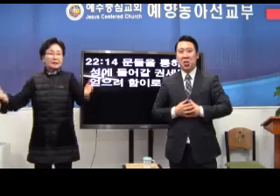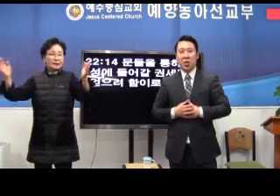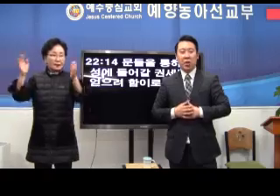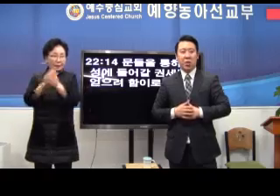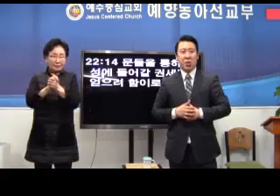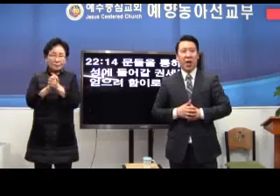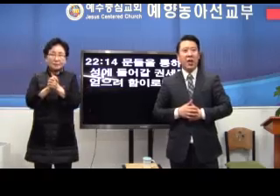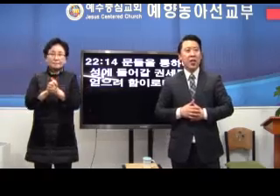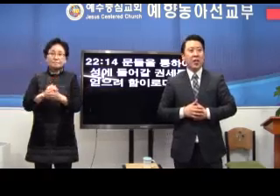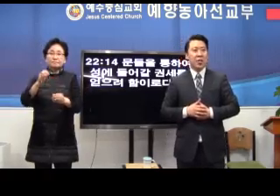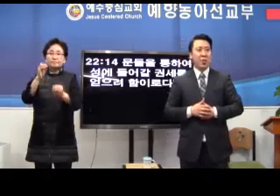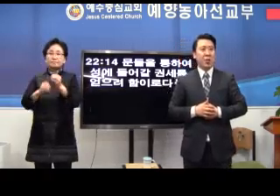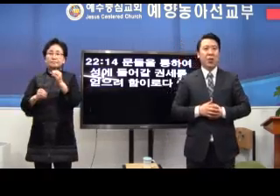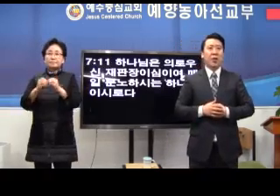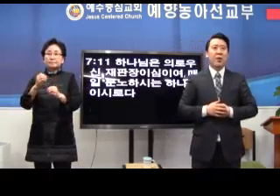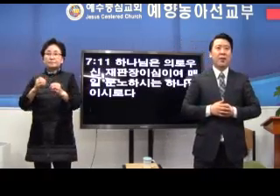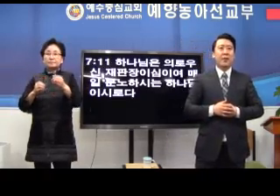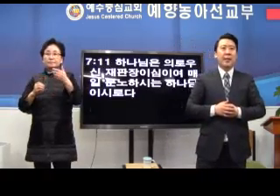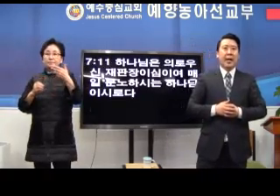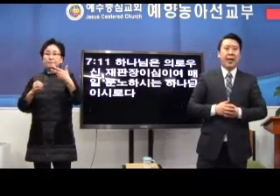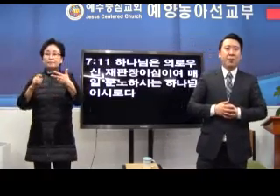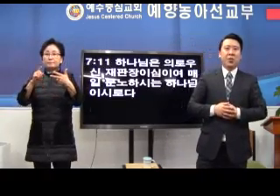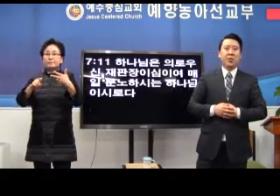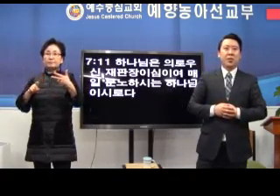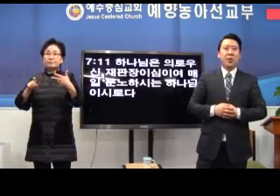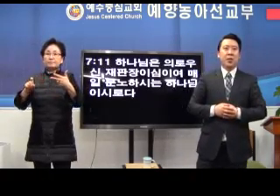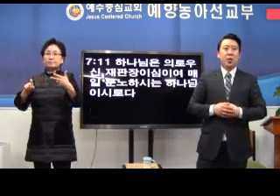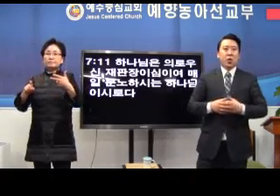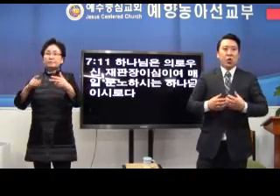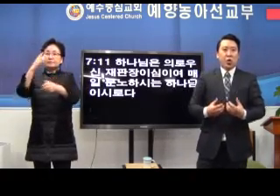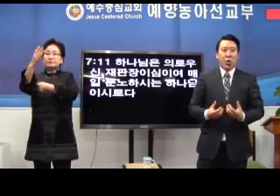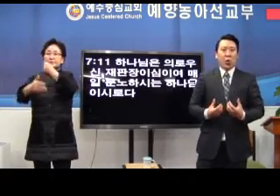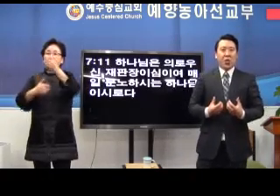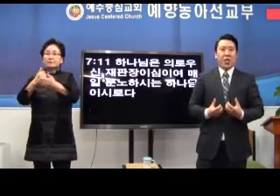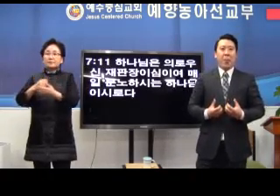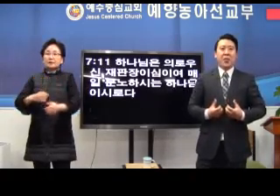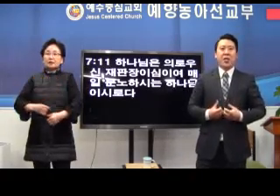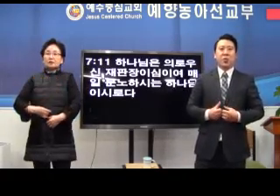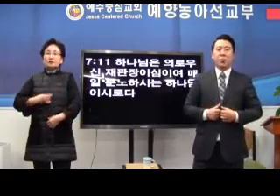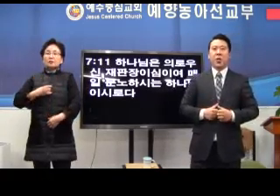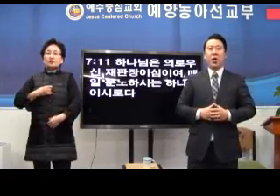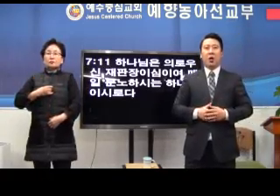7장 11절, 하나님은 의로우신 재판장이시며